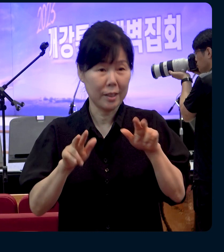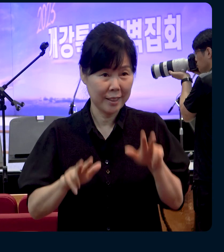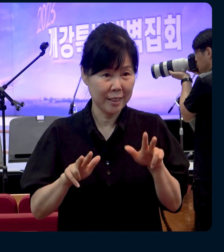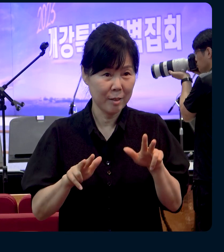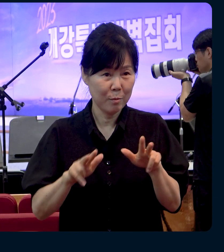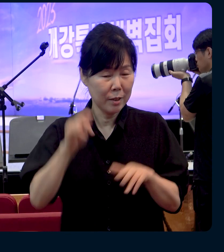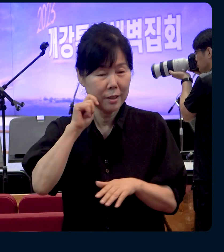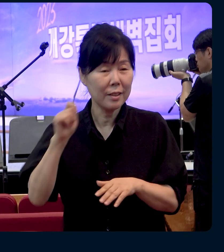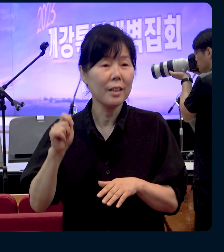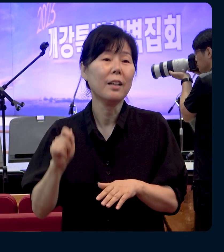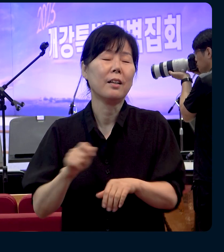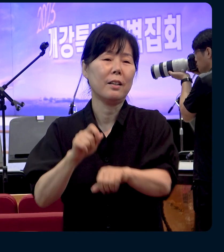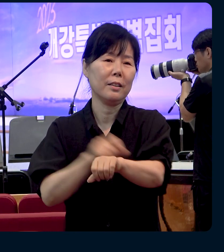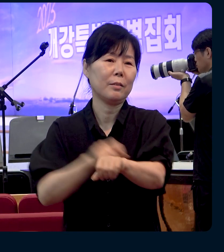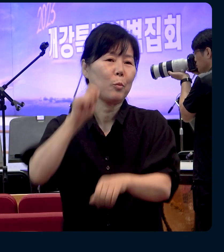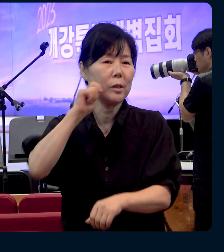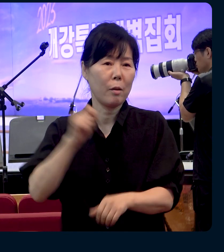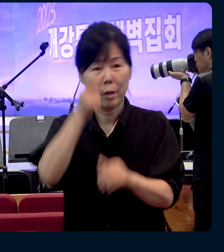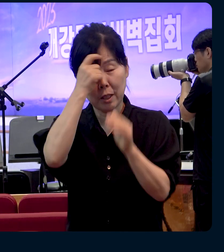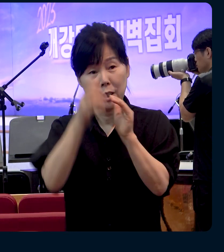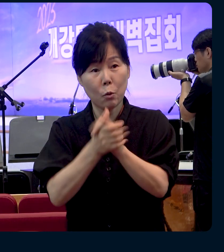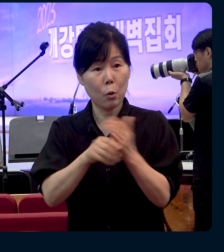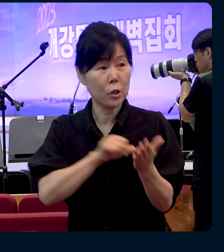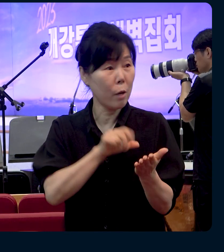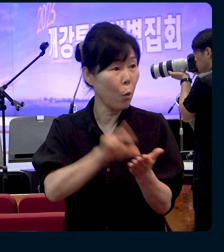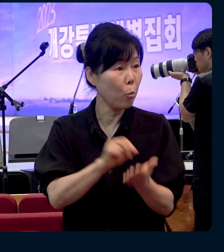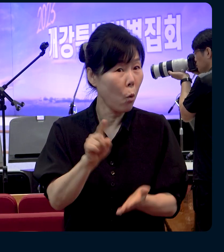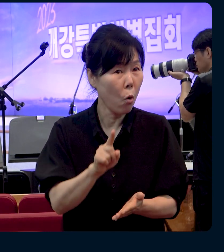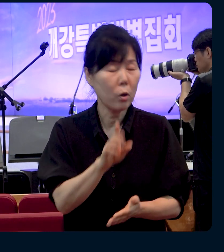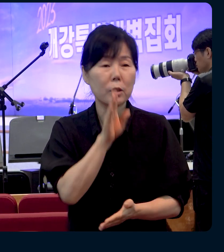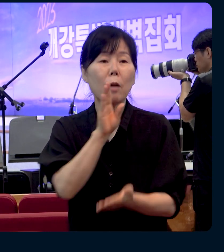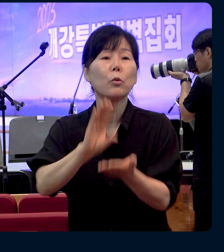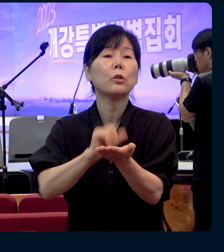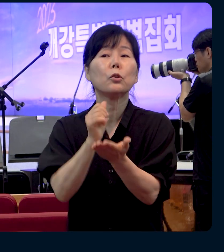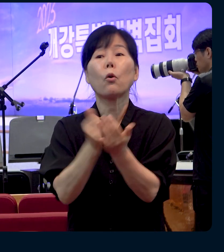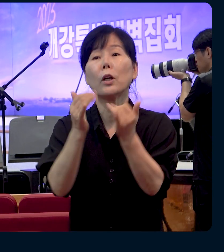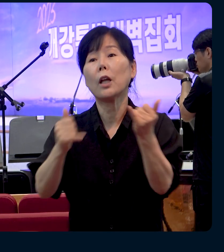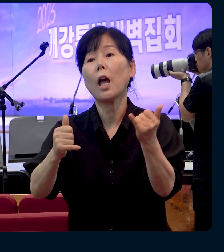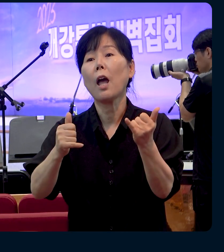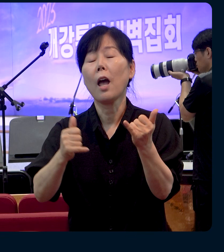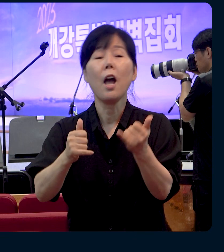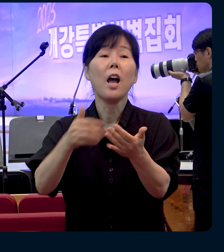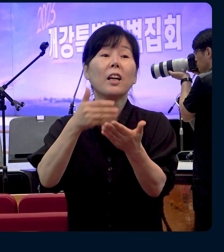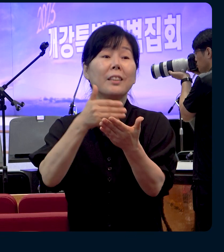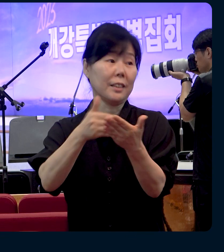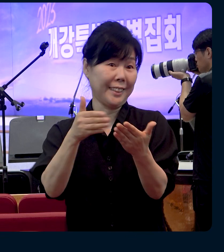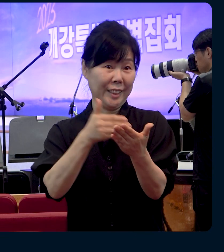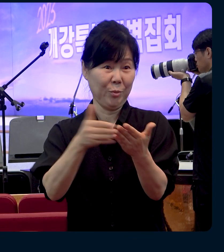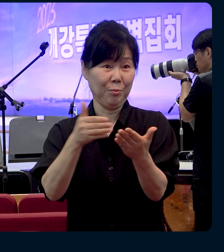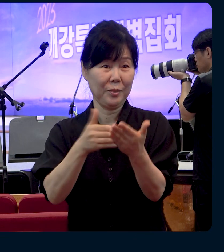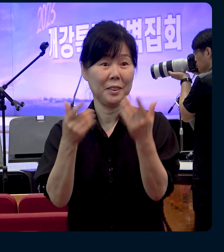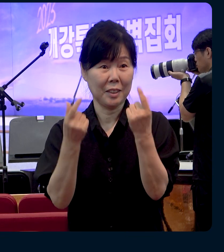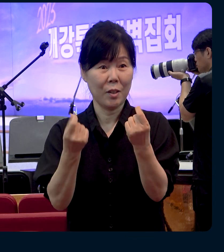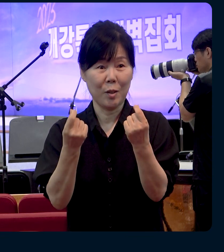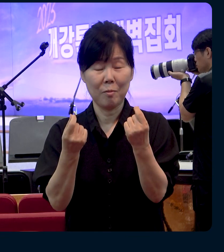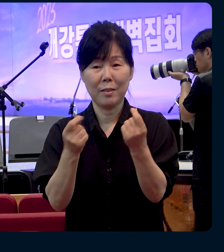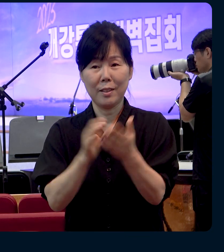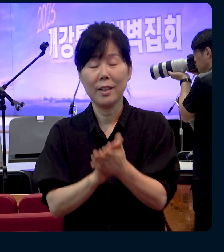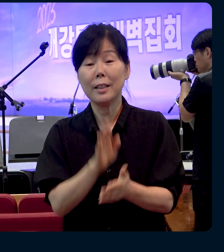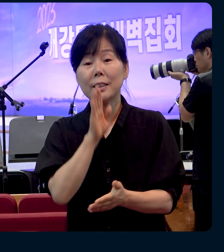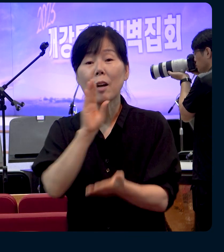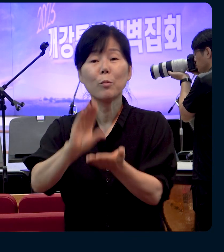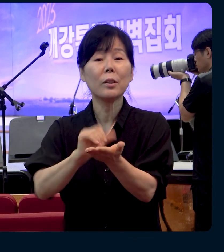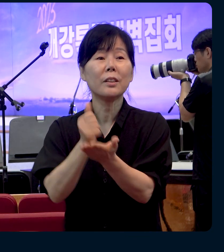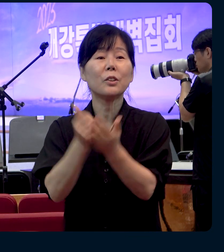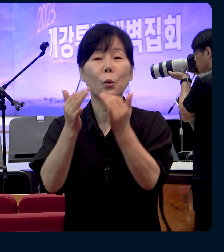특세의 주제가 뭐예요? 참된 그리스도인의 스케치입니다. 정확히 말하면 참된 그리스도인에 대한